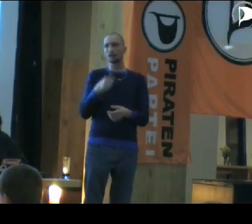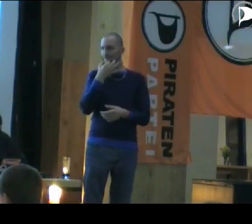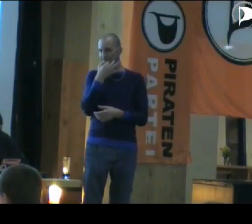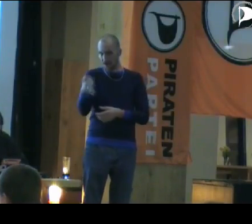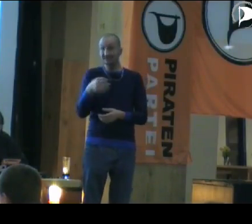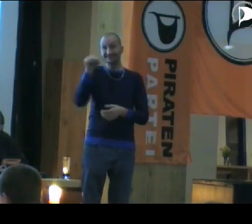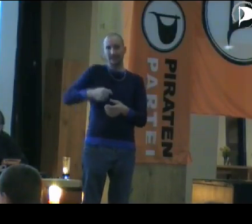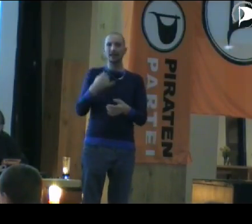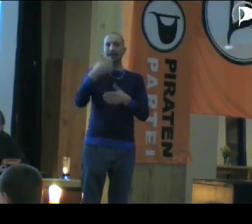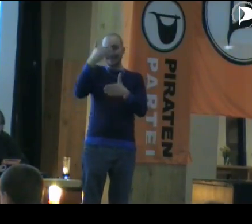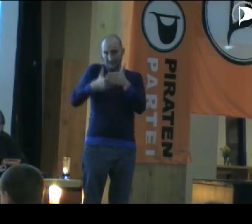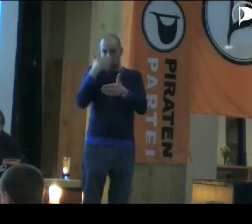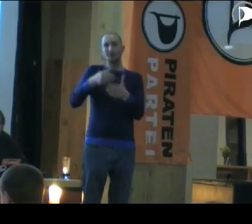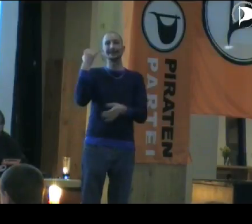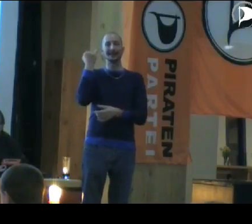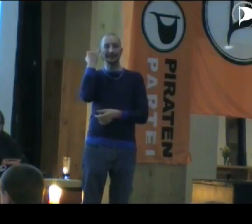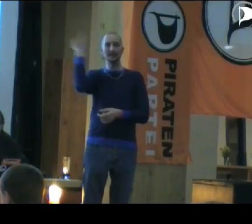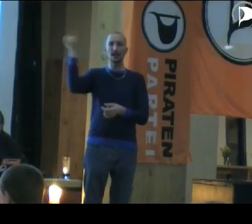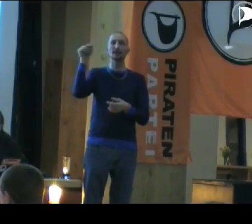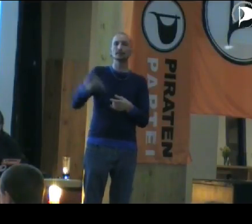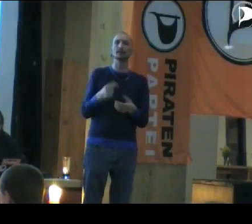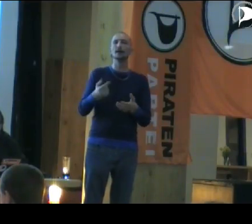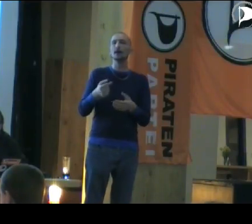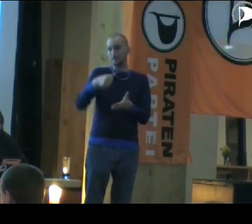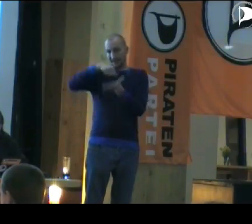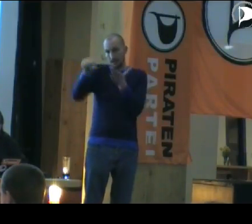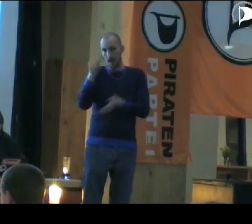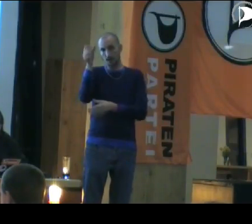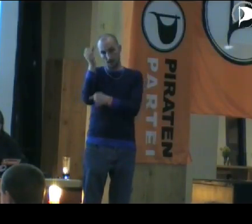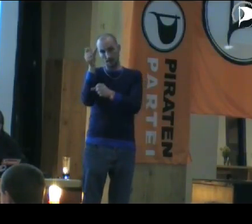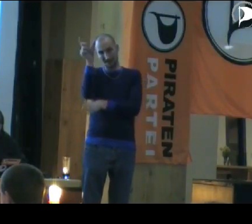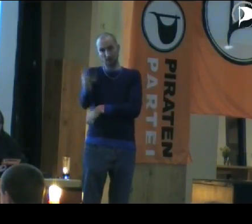anstieg die zahl liegt man sozusagen